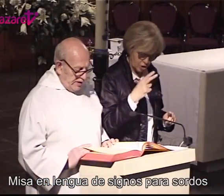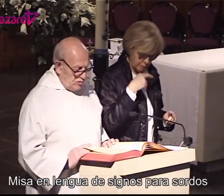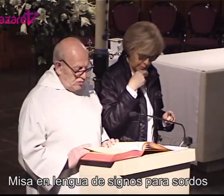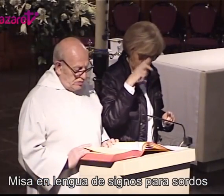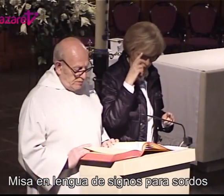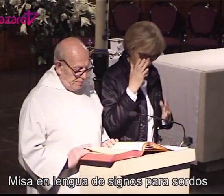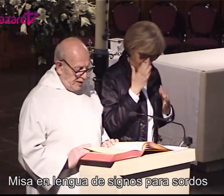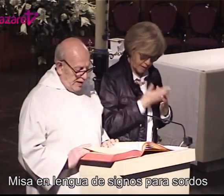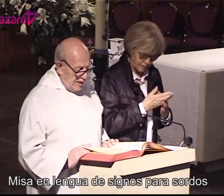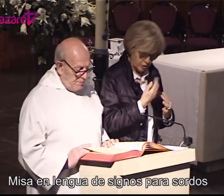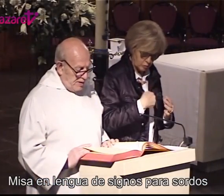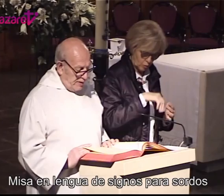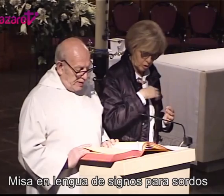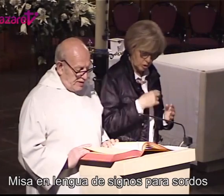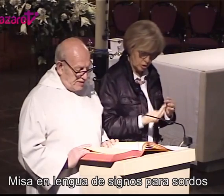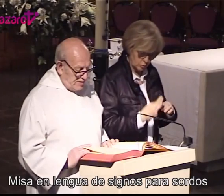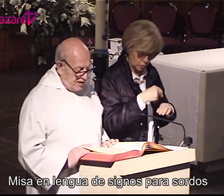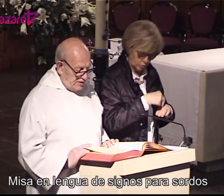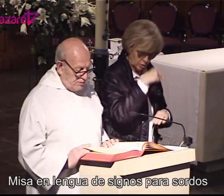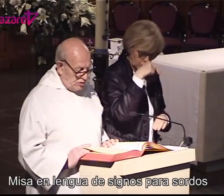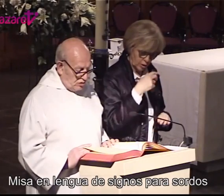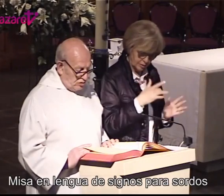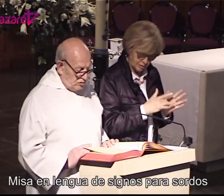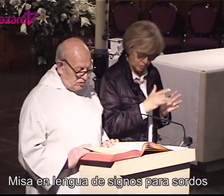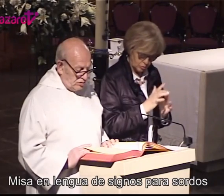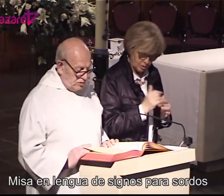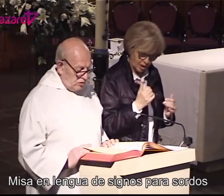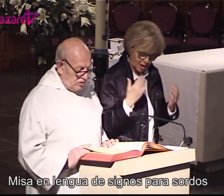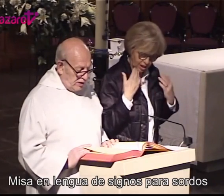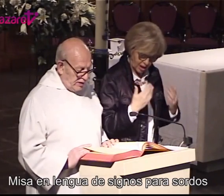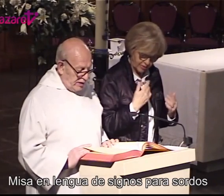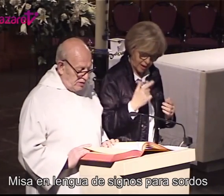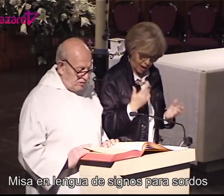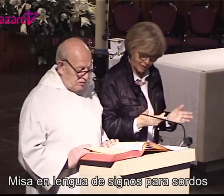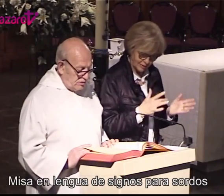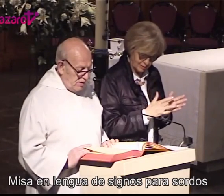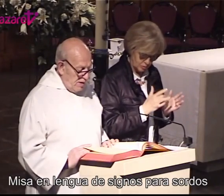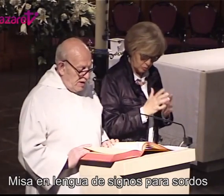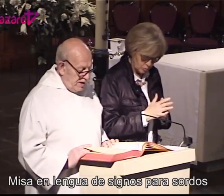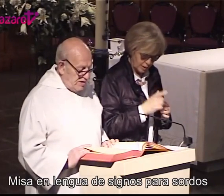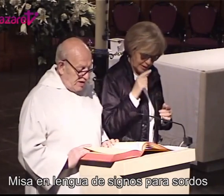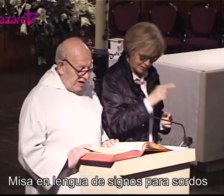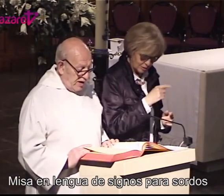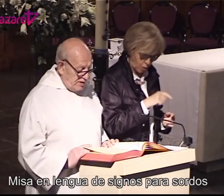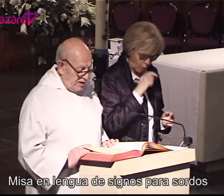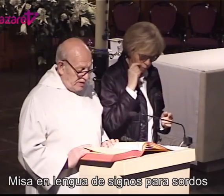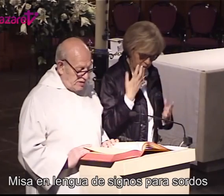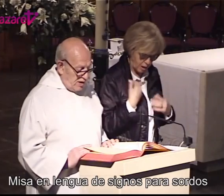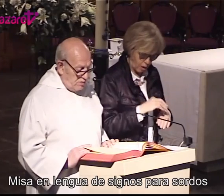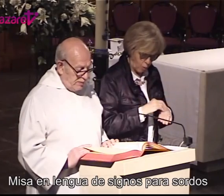Jesús es la piedra que desechasteis vosotros, los arquitectos, y que se ha